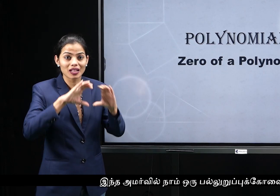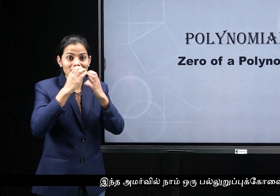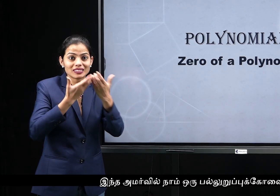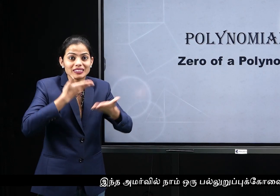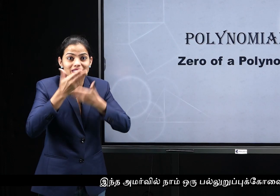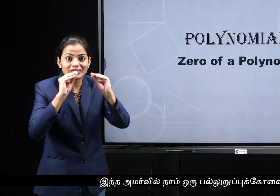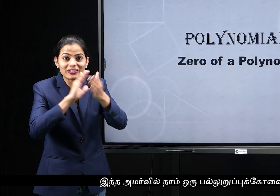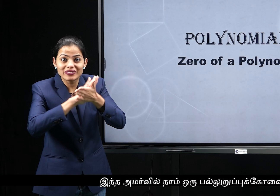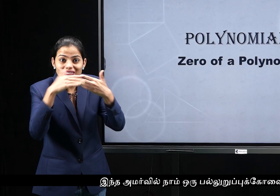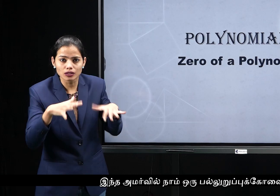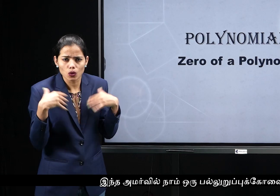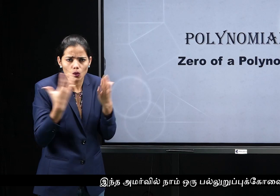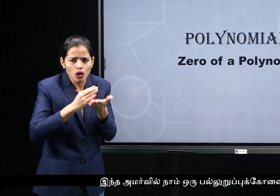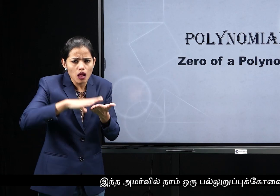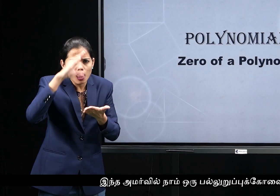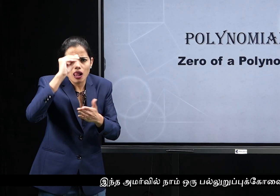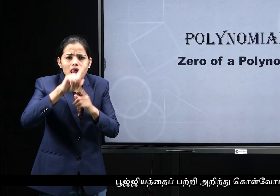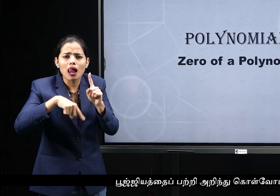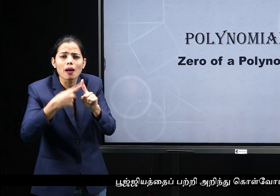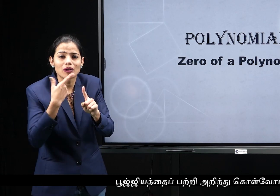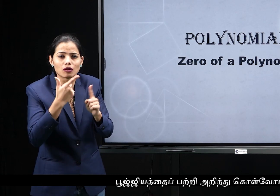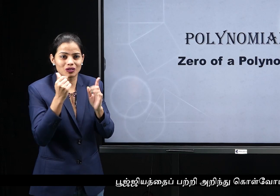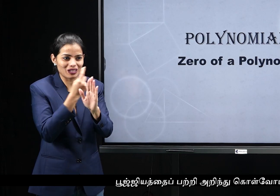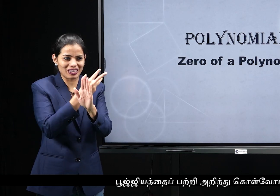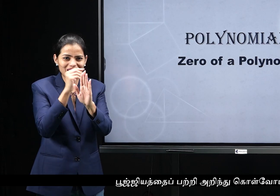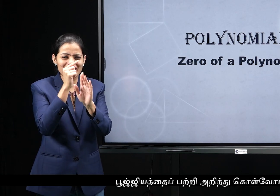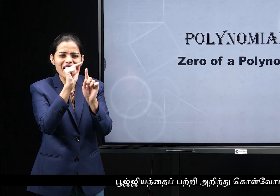இந்த அமர்வில் நம் பல்லுறுப்புக்கோவையின் பூஜ்ஜியத்தை பற்றி அறிந்து கொள்வோம்.